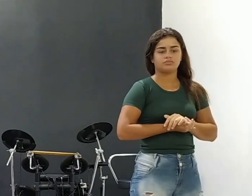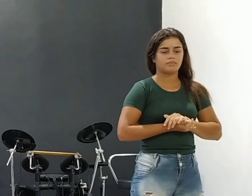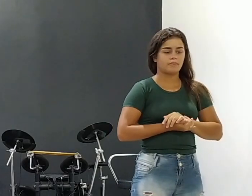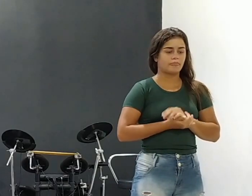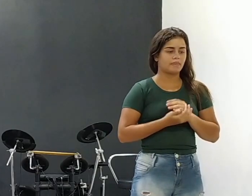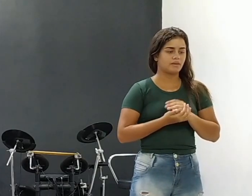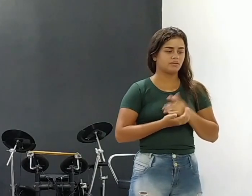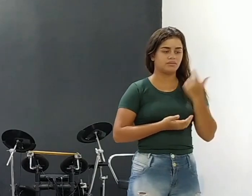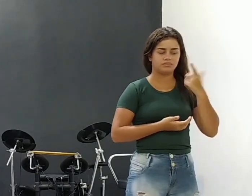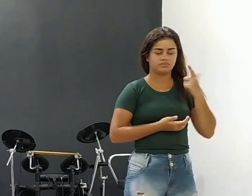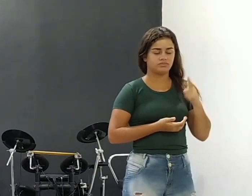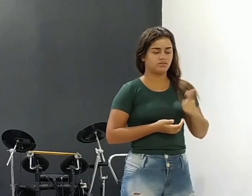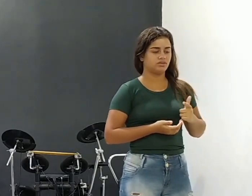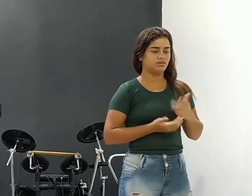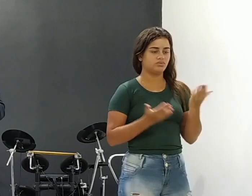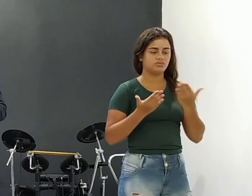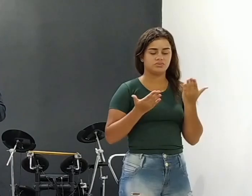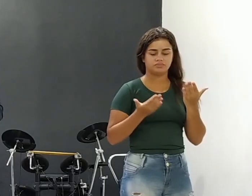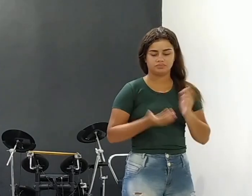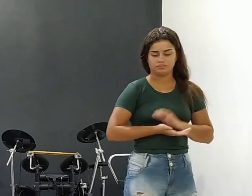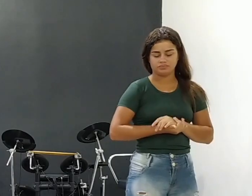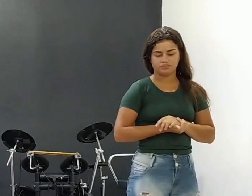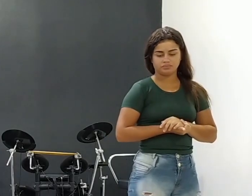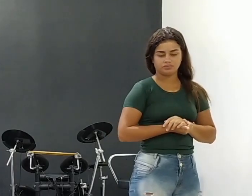hoje. Por quê?